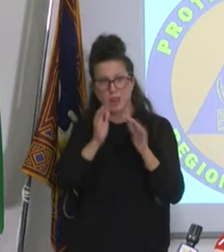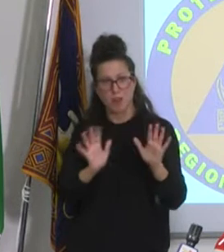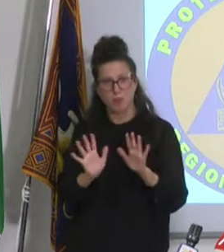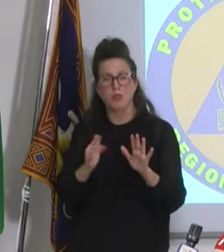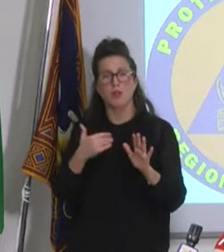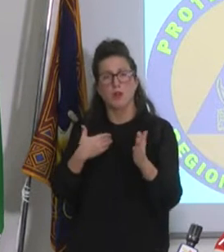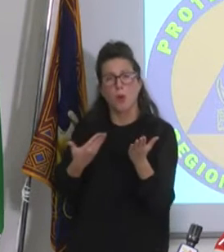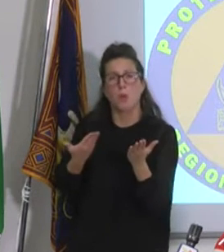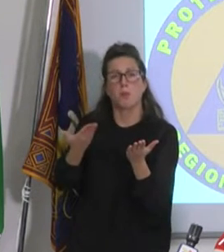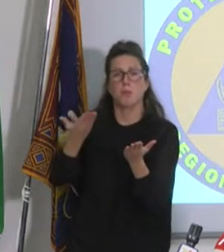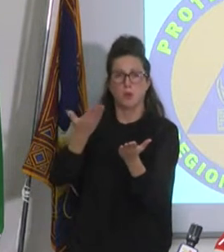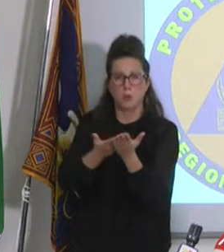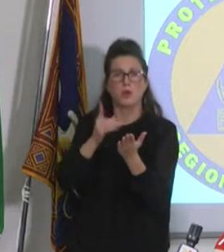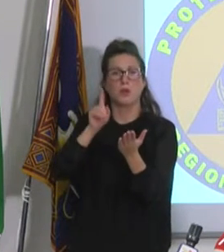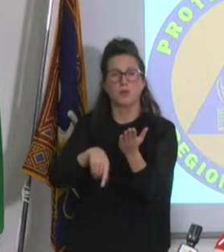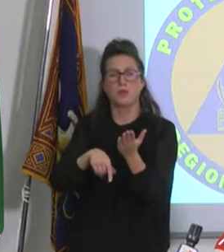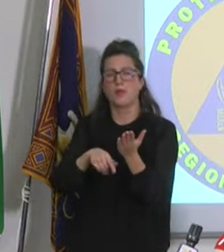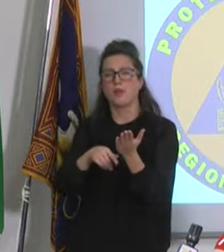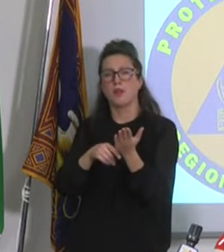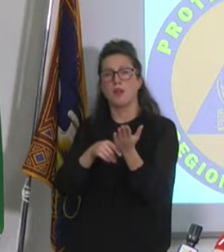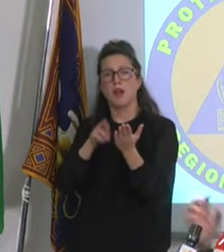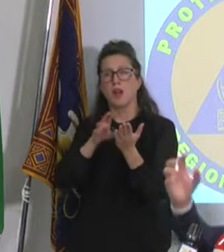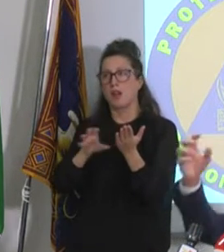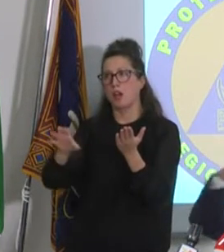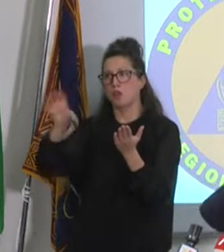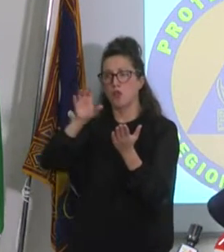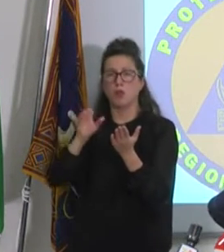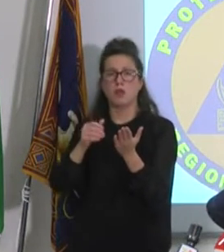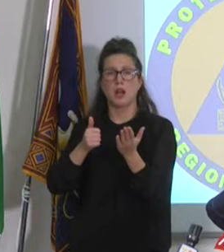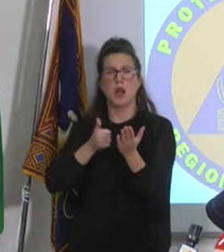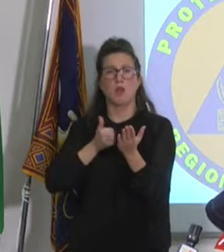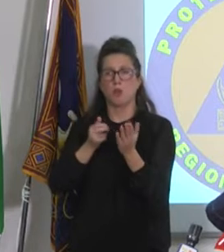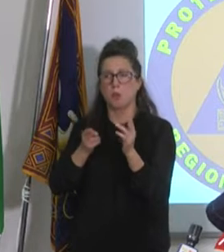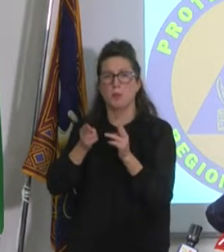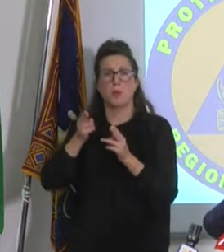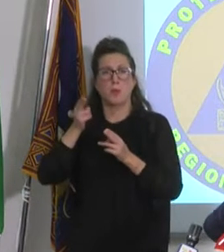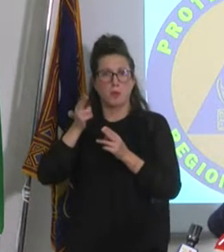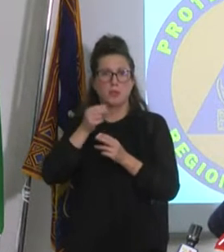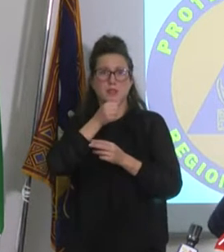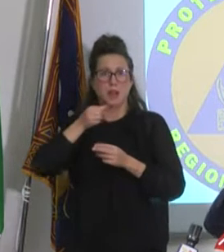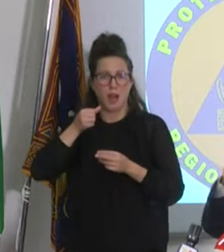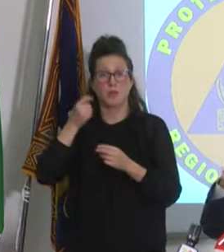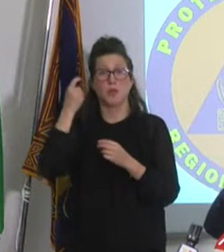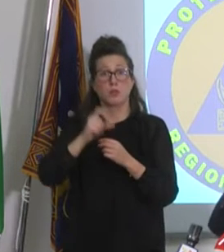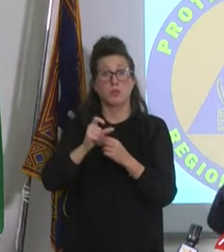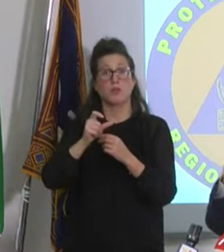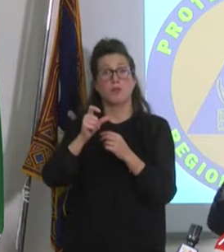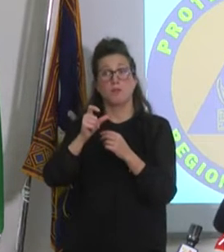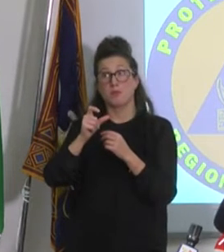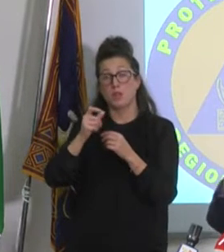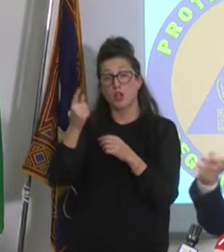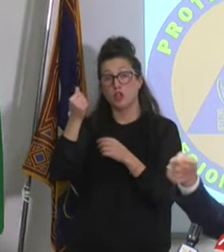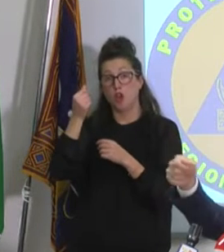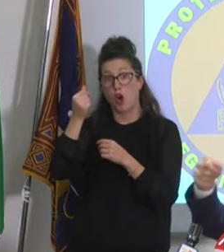sembra ufficiale per tutti ma allora non era così cioè i soldi arrivavano dallo stato restavano in regione e poi le regioni ogni tanto